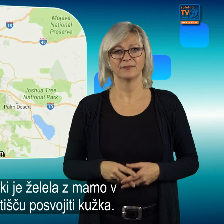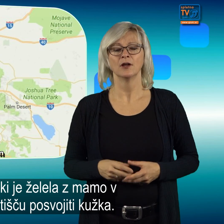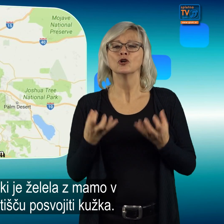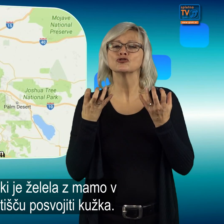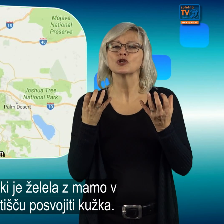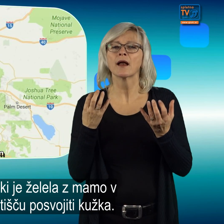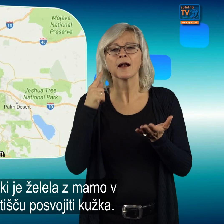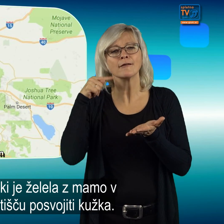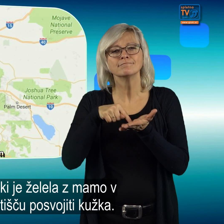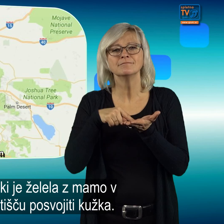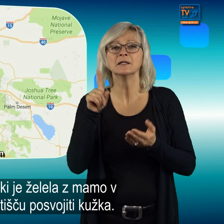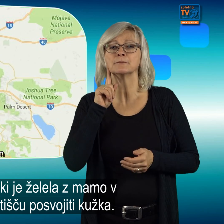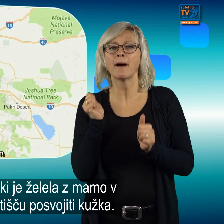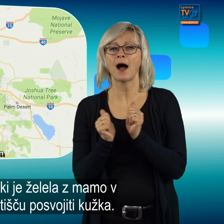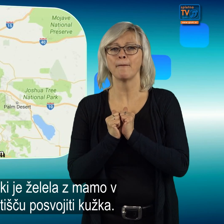pasjem zavetišču posvojiti kužka.